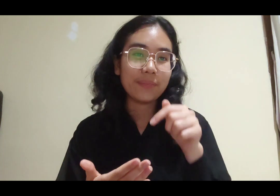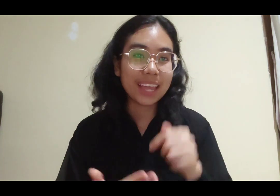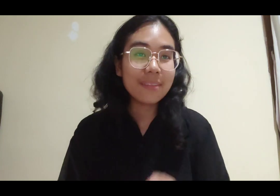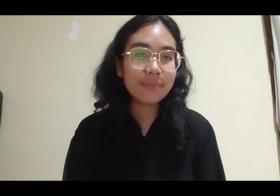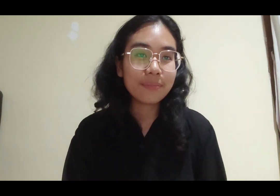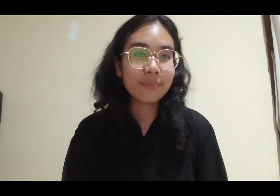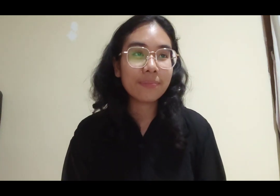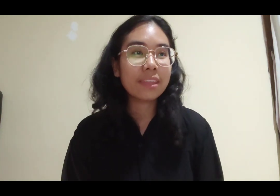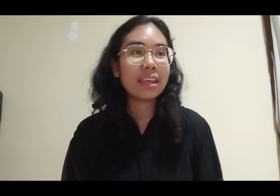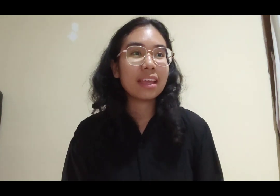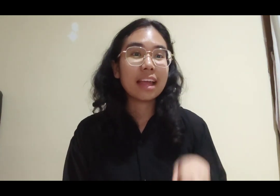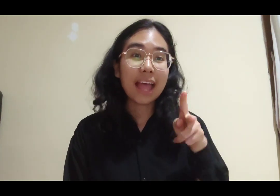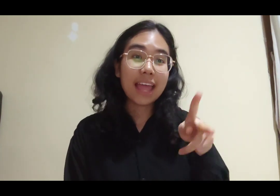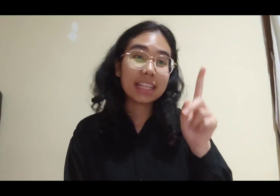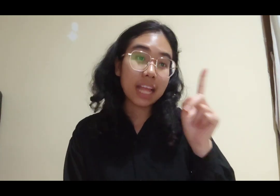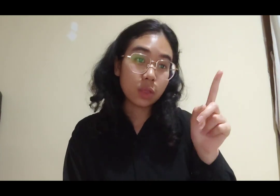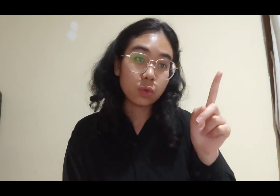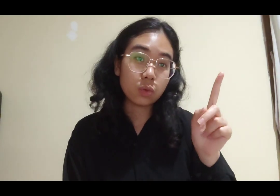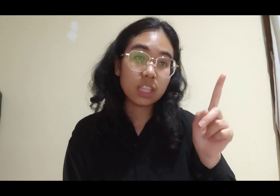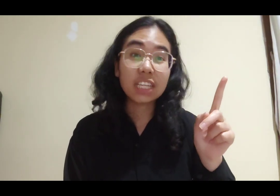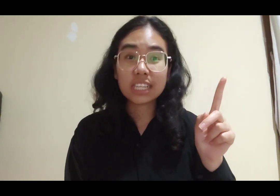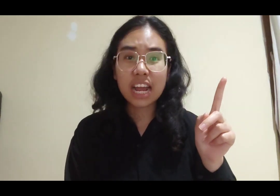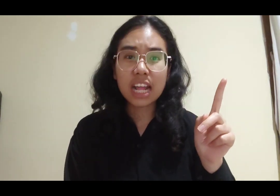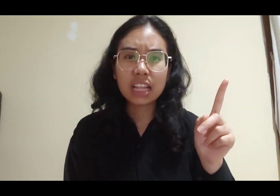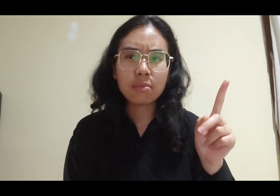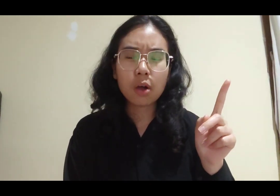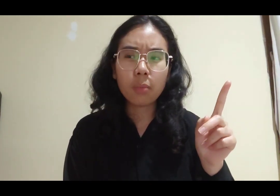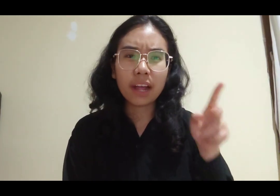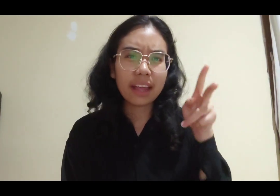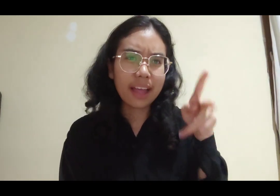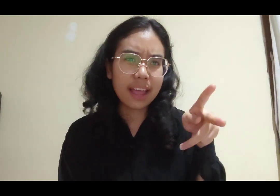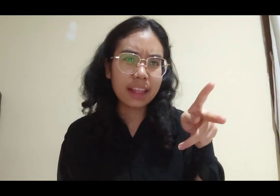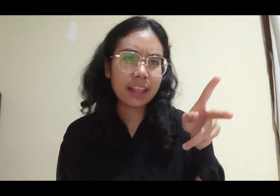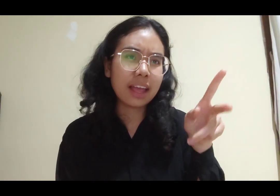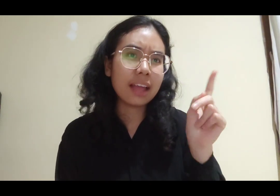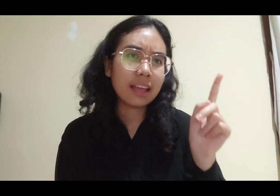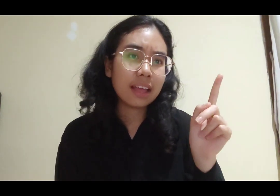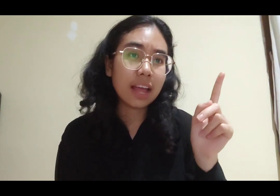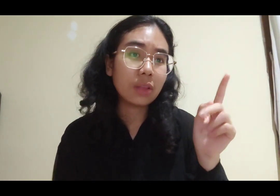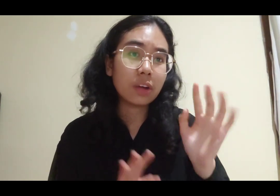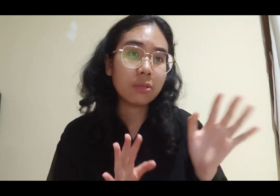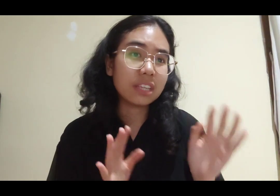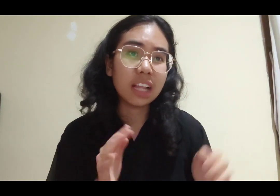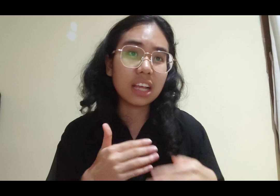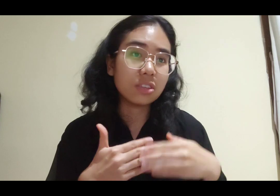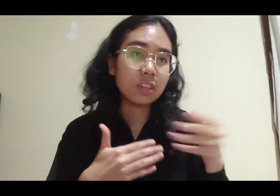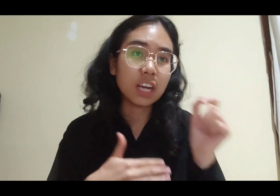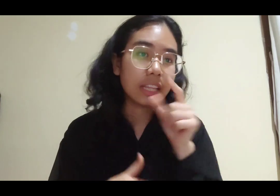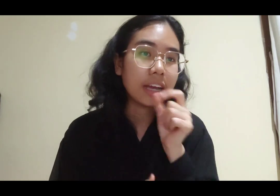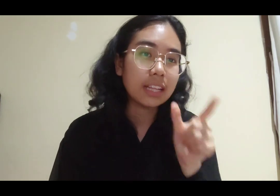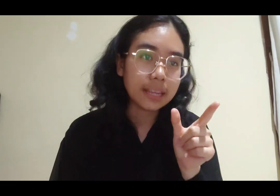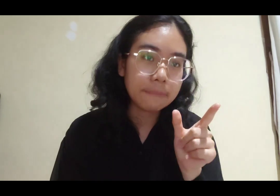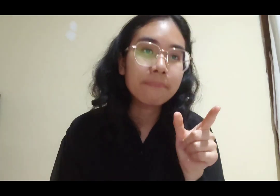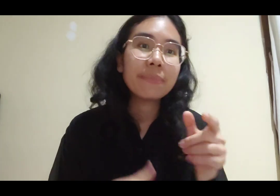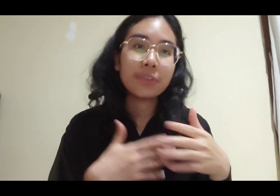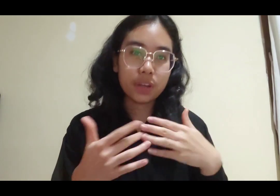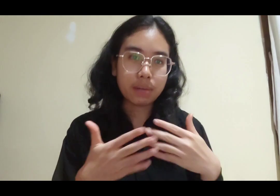Oke? Ayat 1. Terserah nanti mau pakai ayatnya atau nggak usah, langsung ke kata-katanya juga nggak